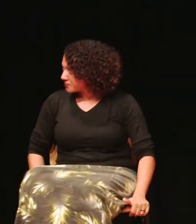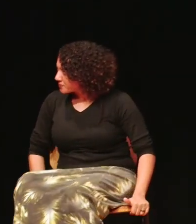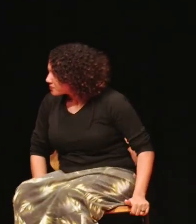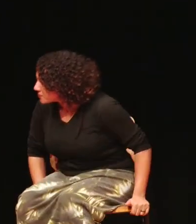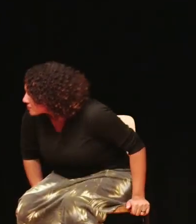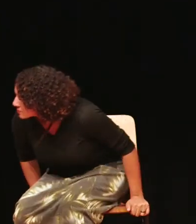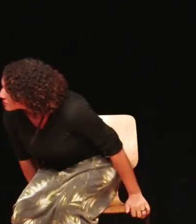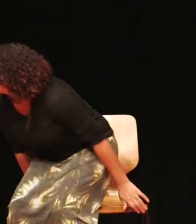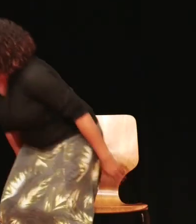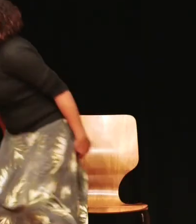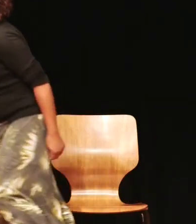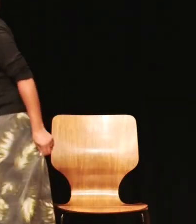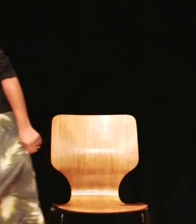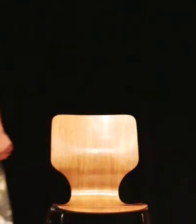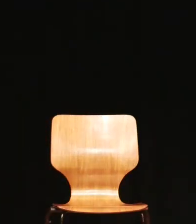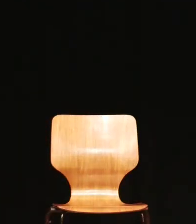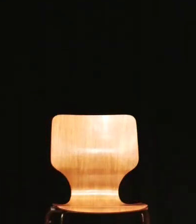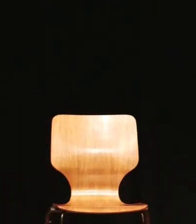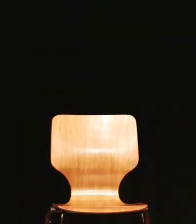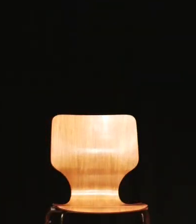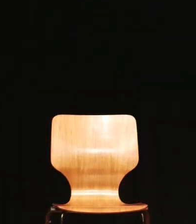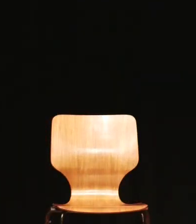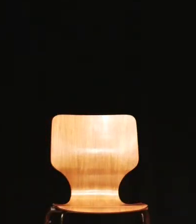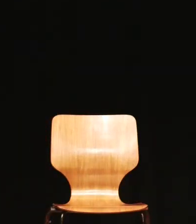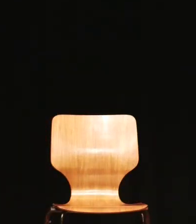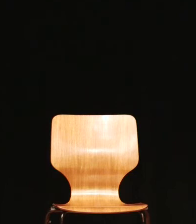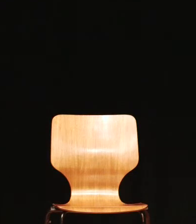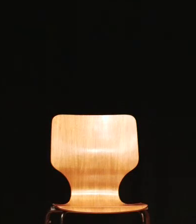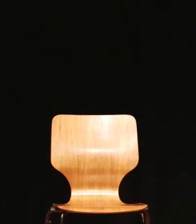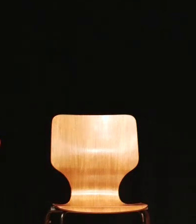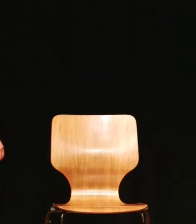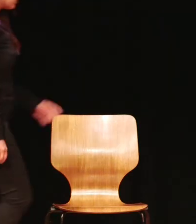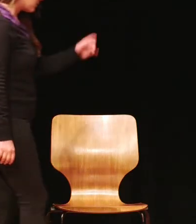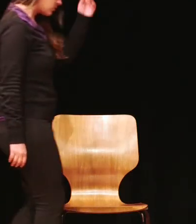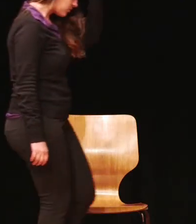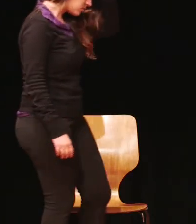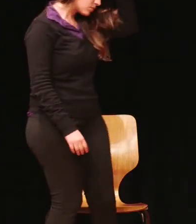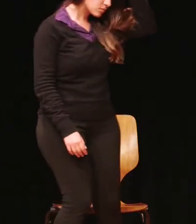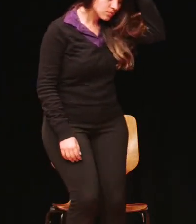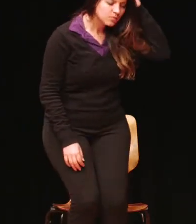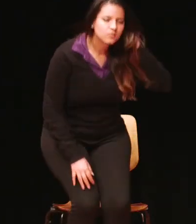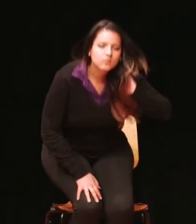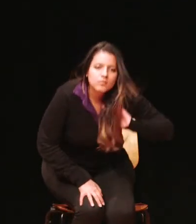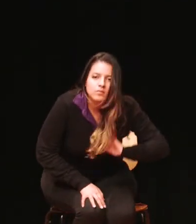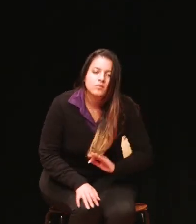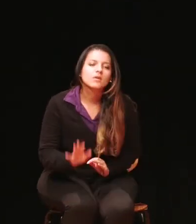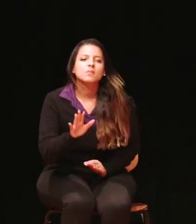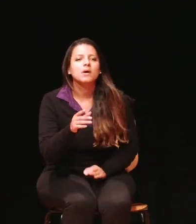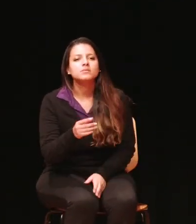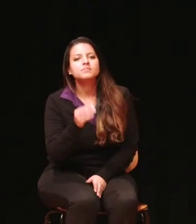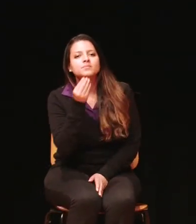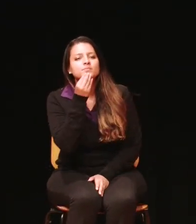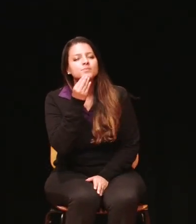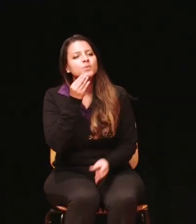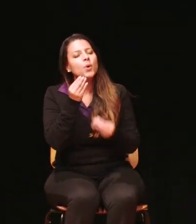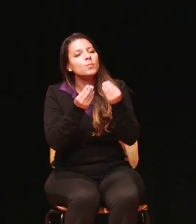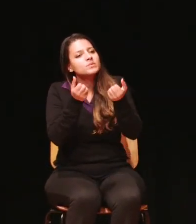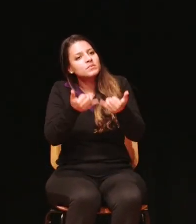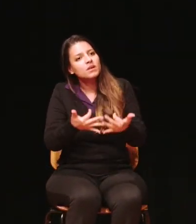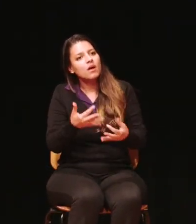poderia arriscar como seria essa autorrepresentação da criança? Não, eu excluí exatamente